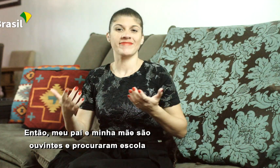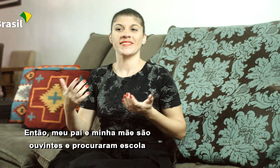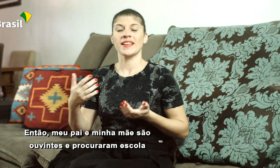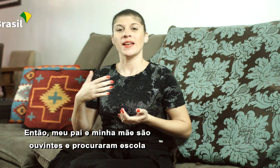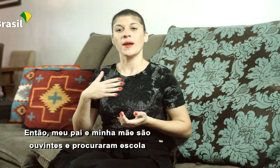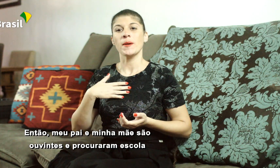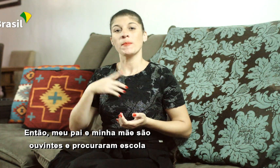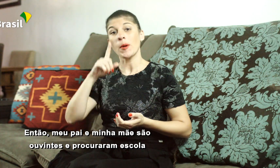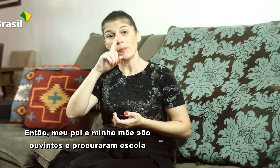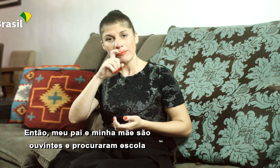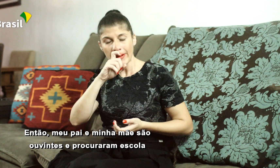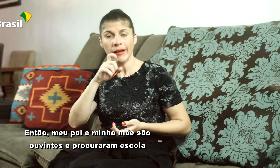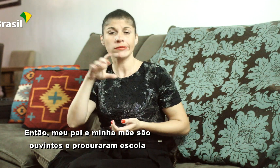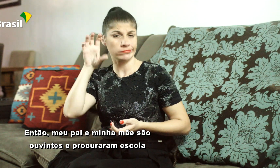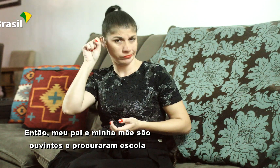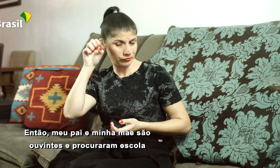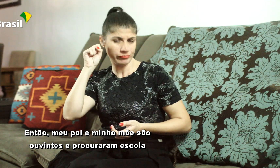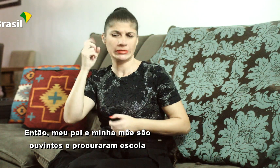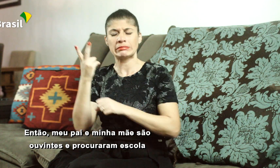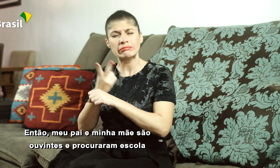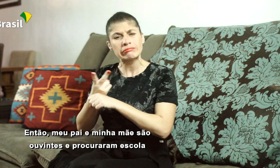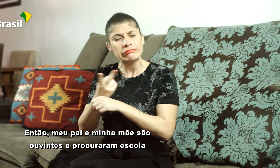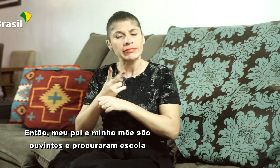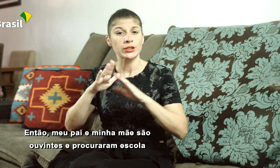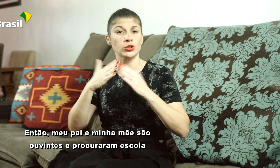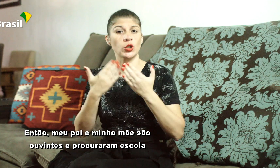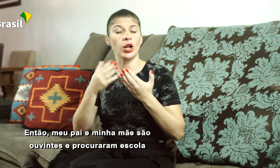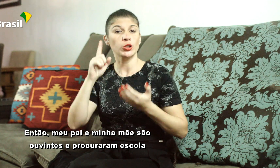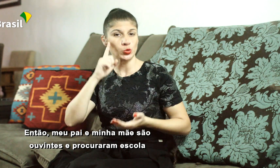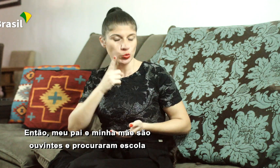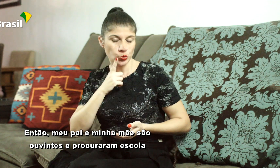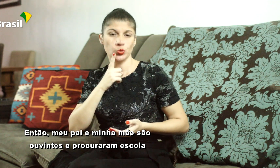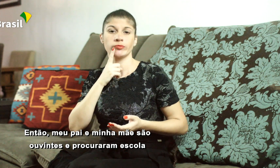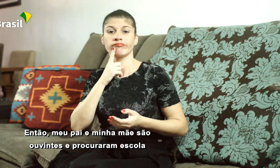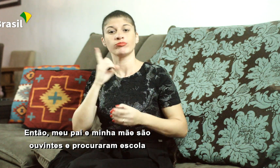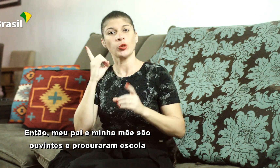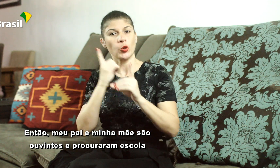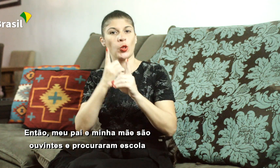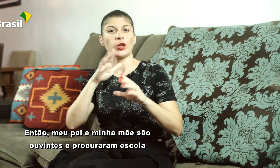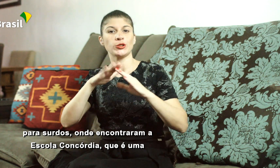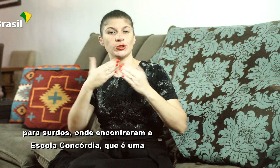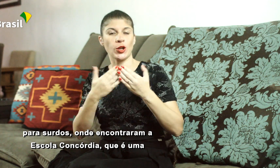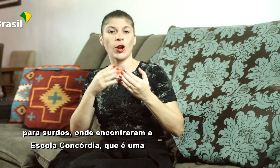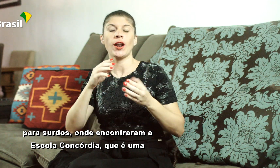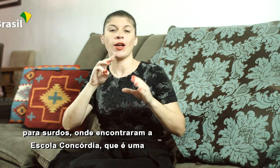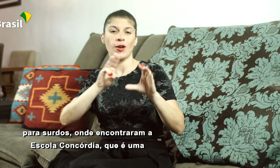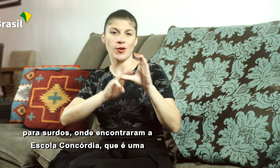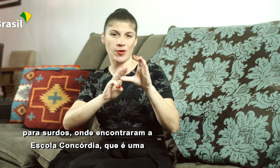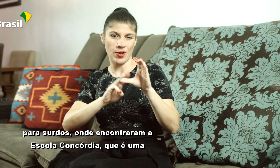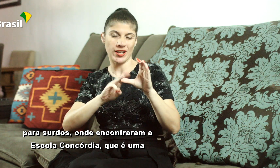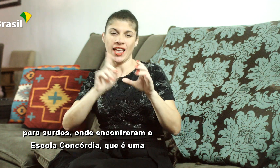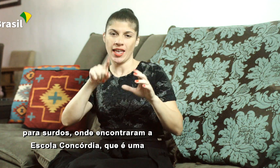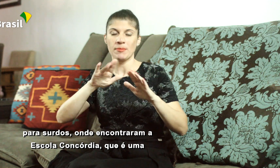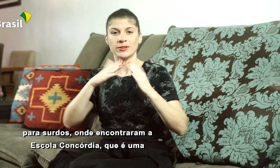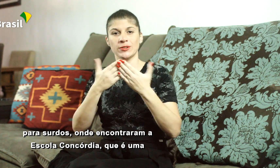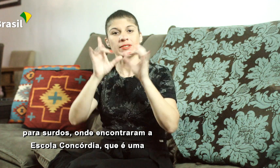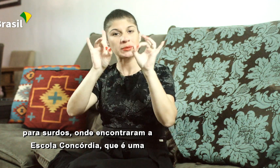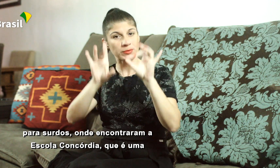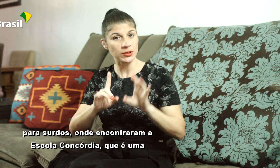Então, meu pai e minha mãe são ouvintes, eles procuraram escola para surdos, onde encontraram a escola Concórdia,